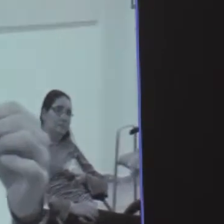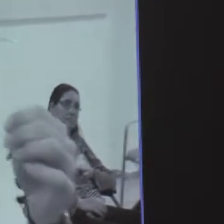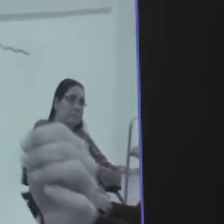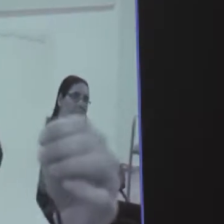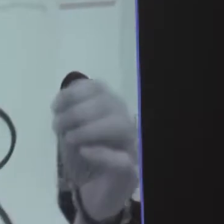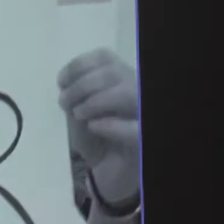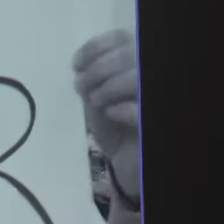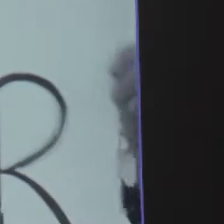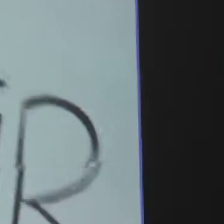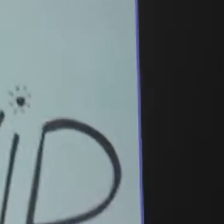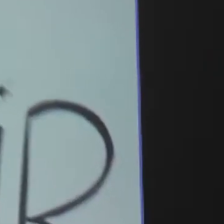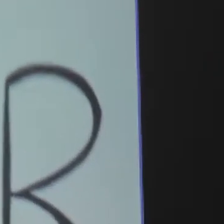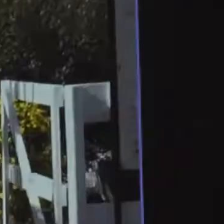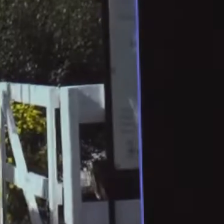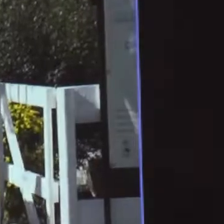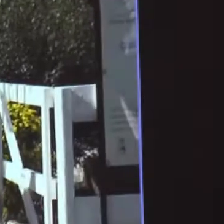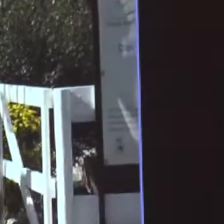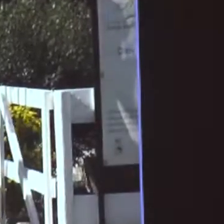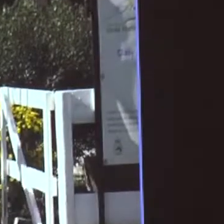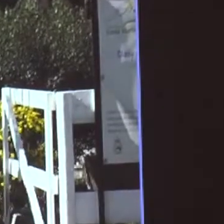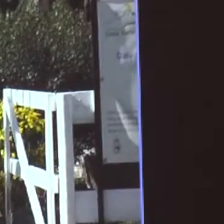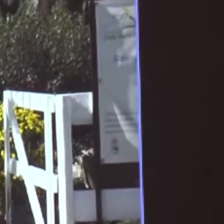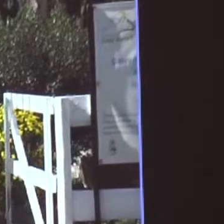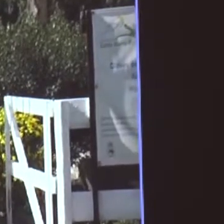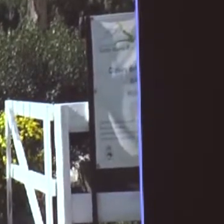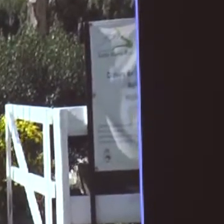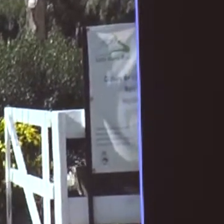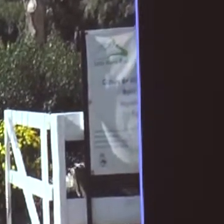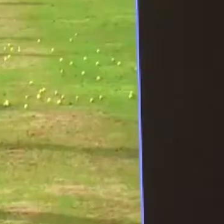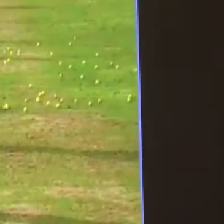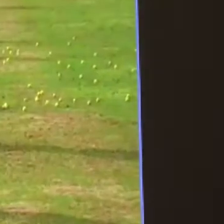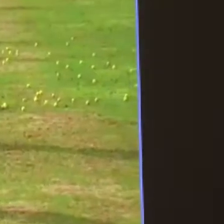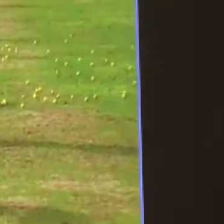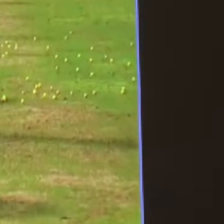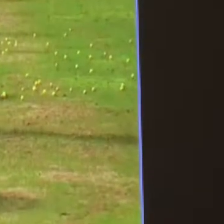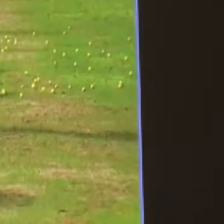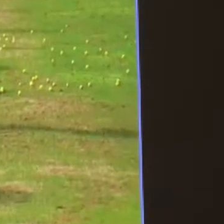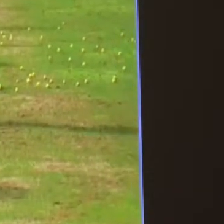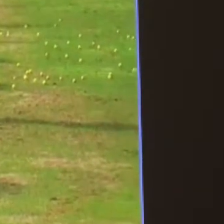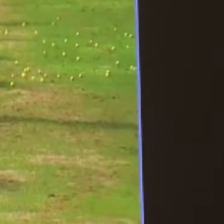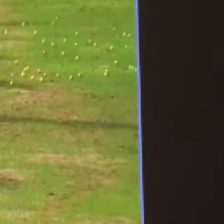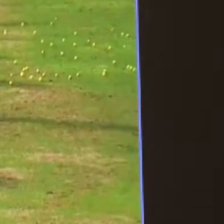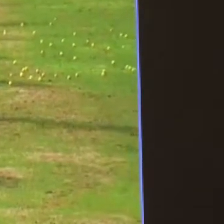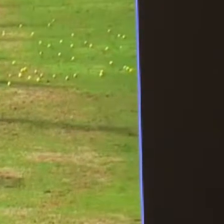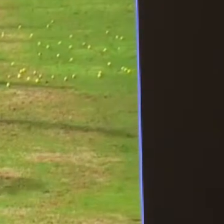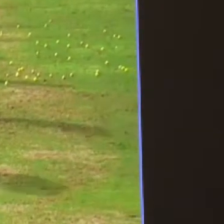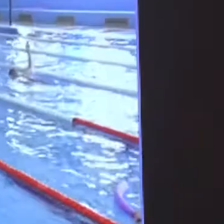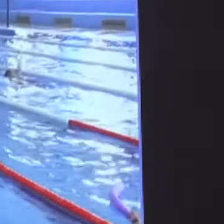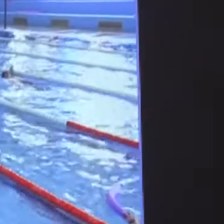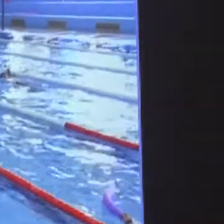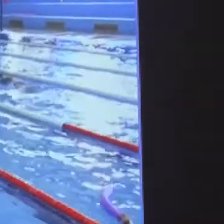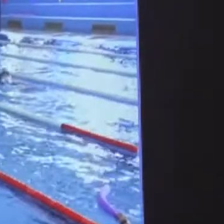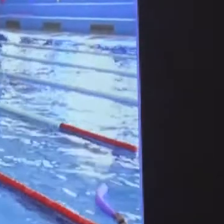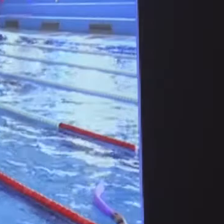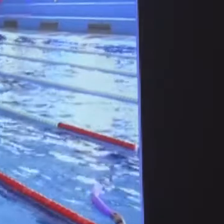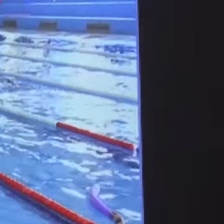que fue presentado por el alcalde, en el que se reflejan los cometidos, funciones y actuaciones del Consejo Local